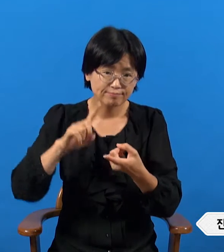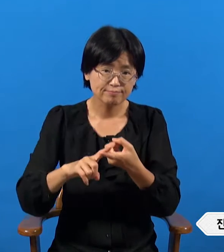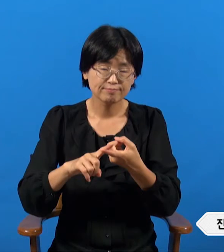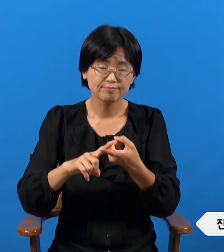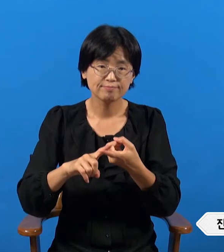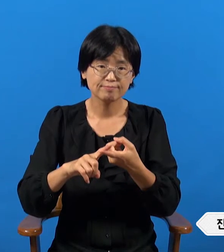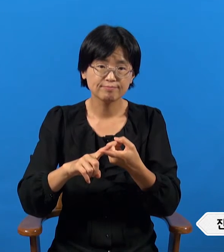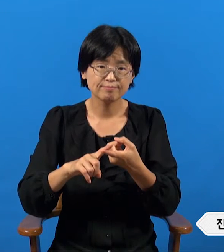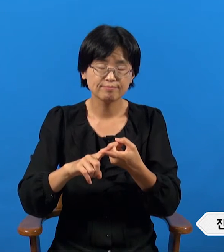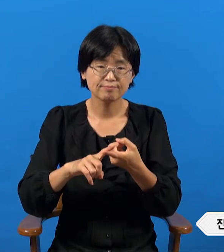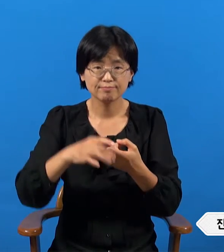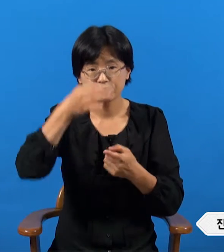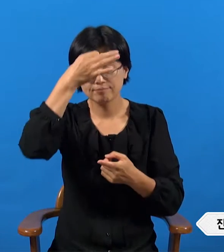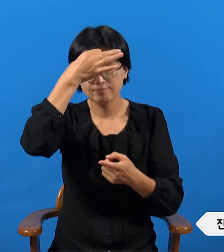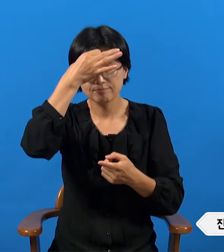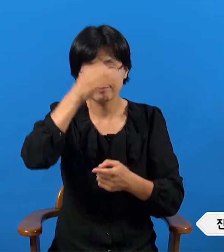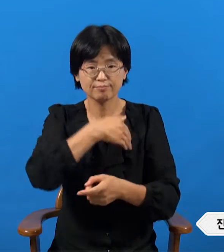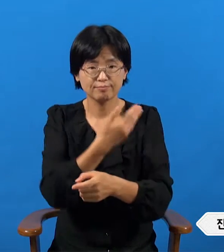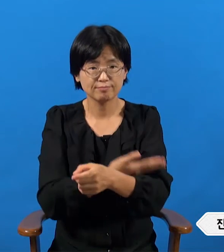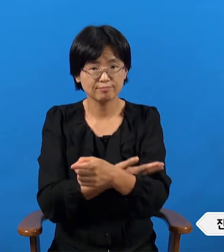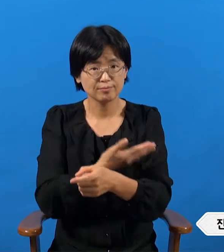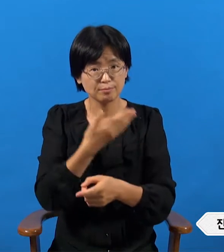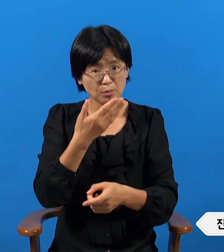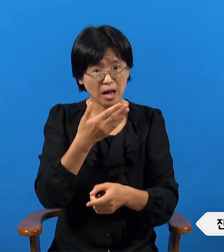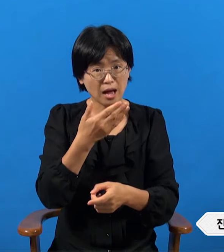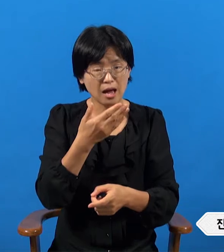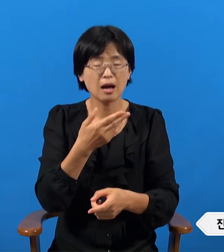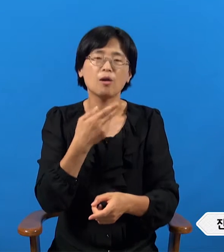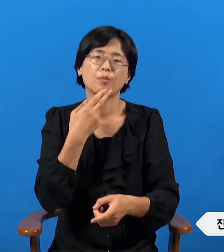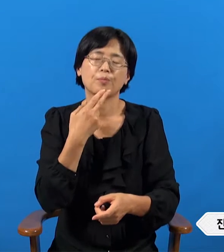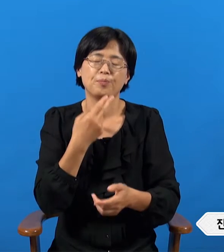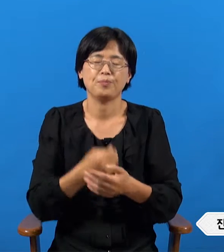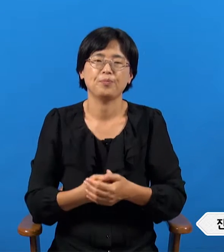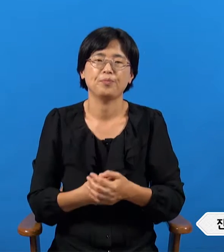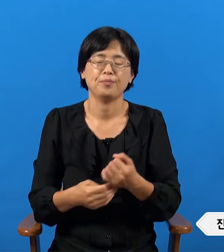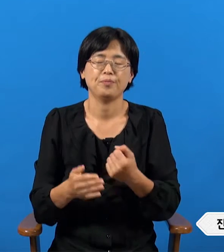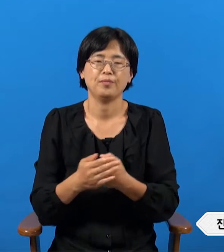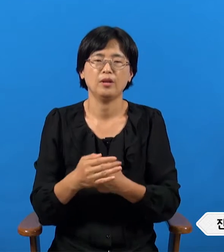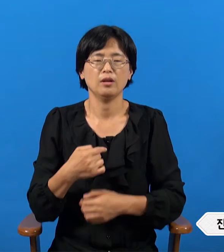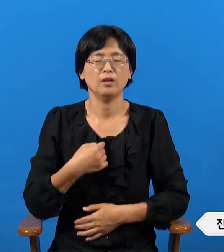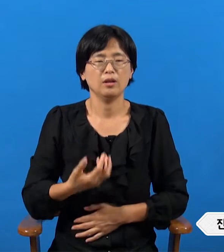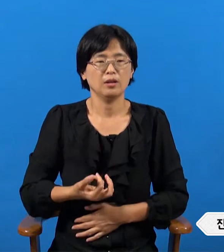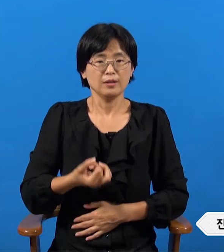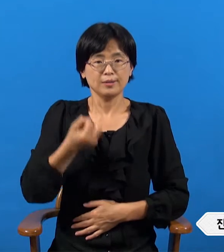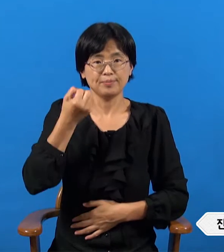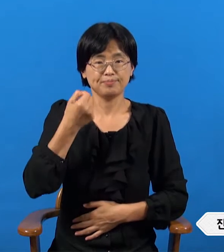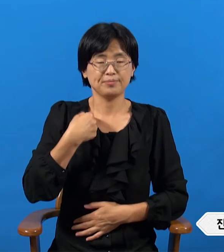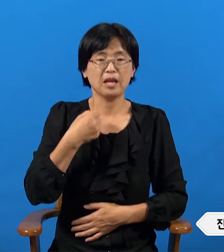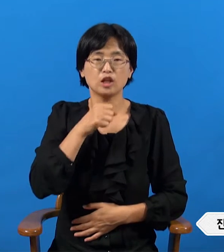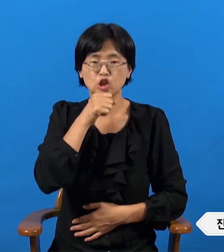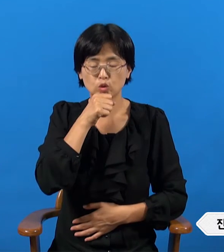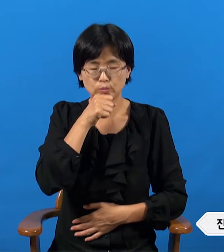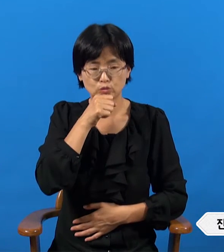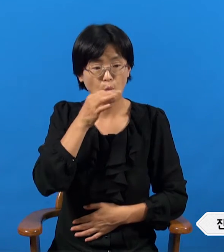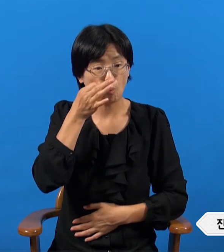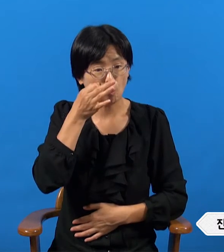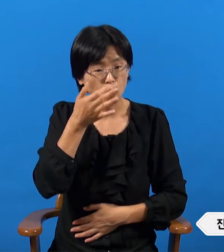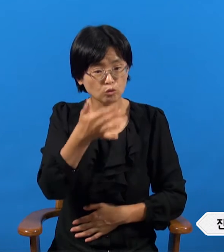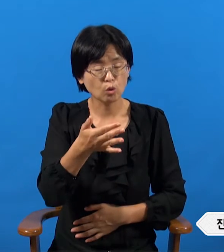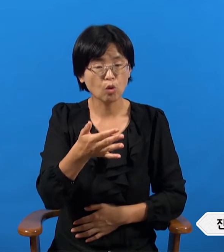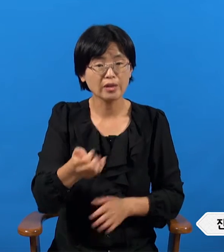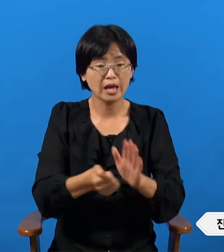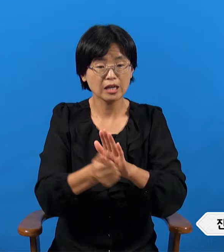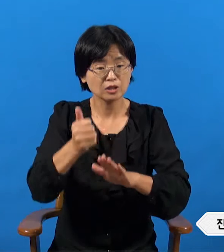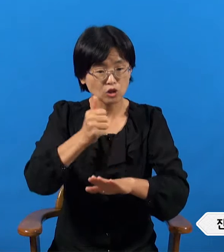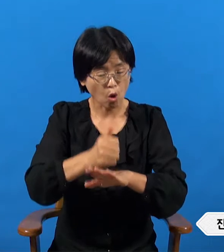선은 존재하지 않습니다. 그래서 마치 내가 가지고 있는 실적